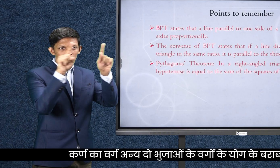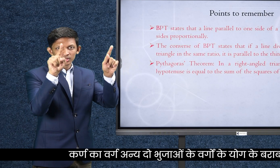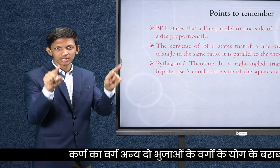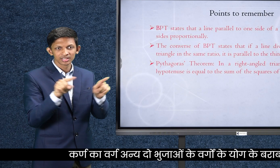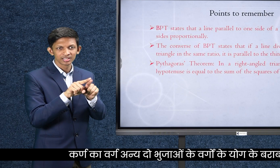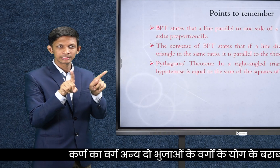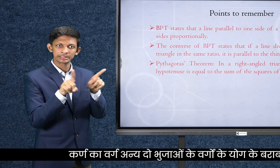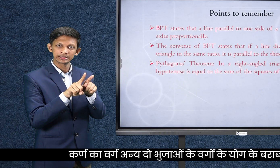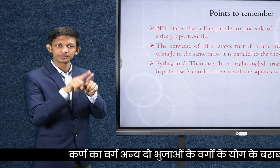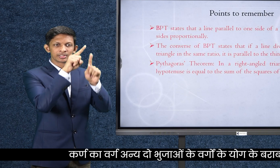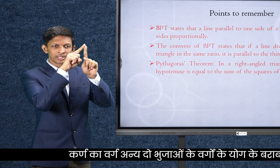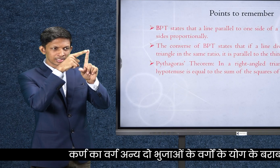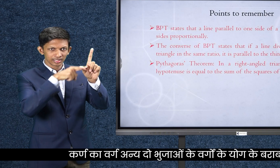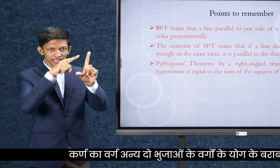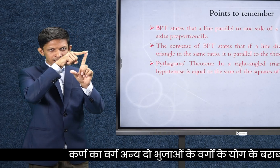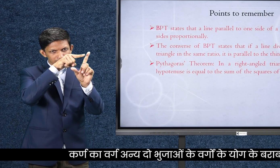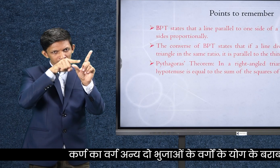कर्ण का वर्ग अन्य दो भुजाओं के